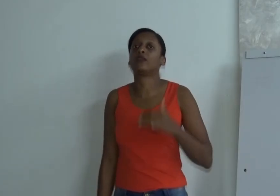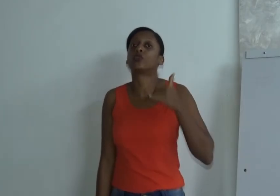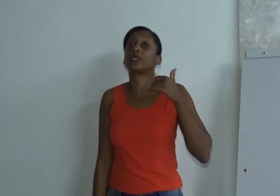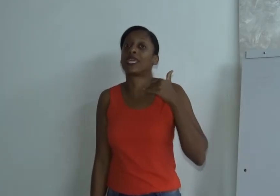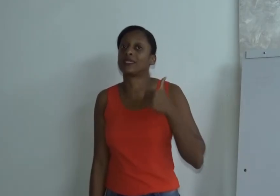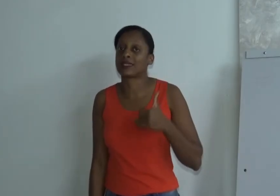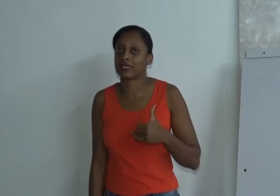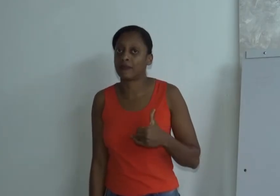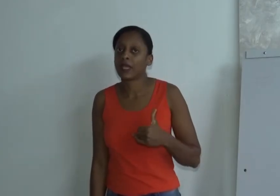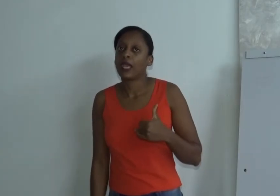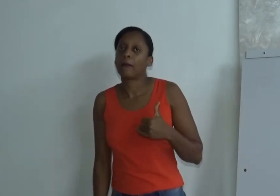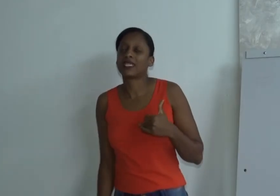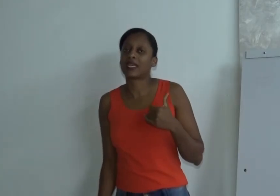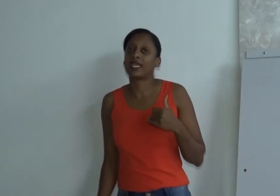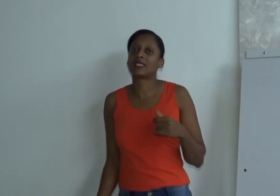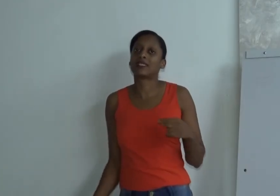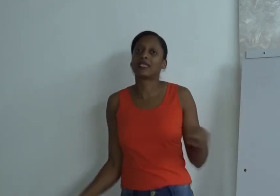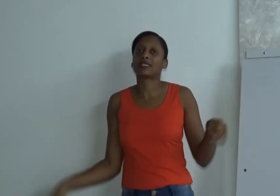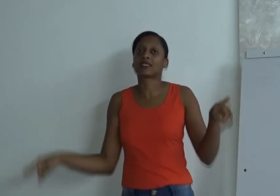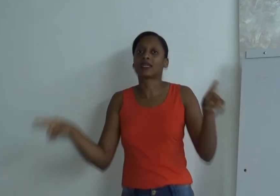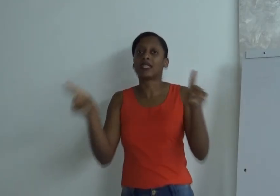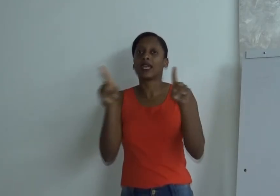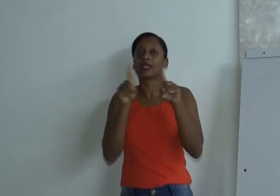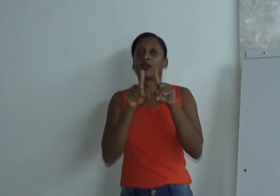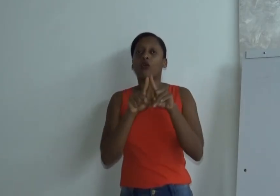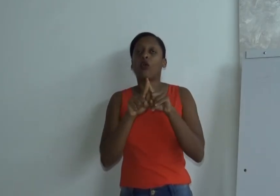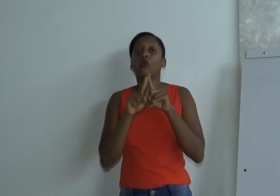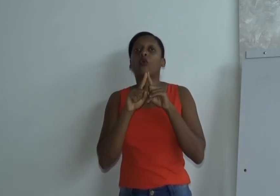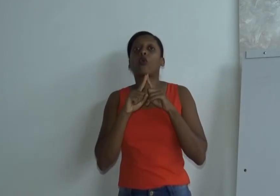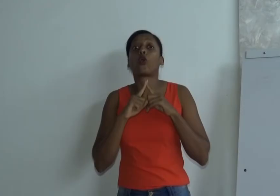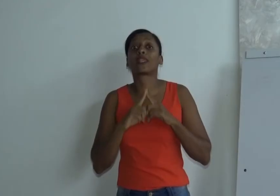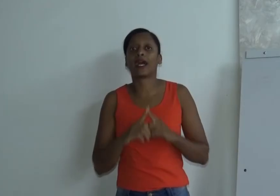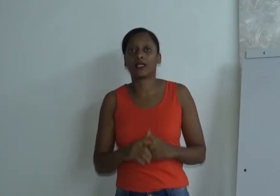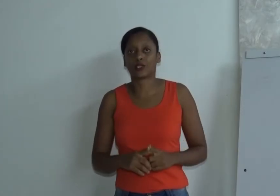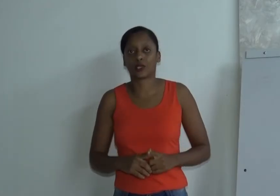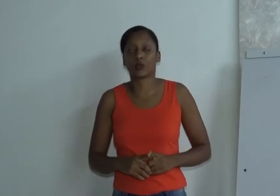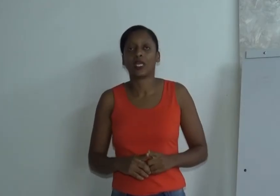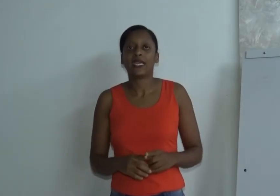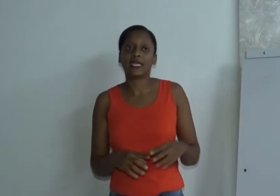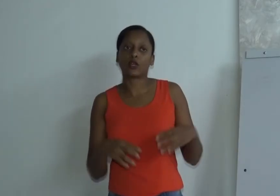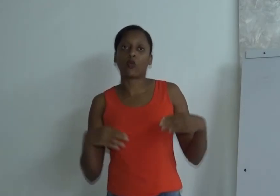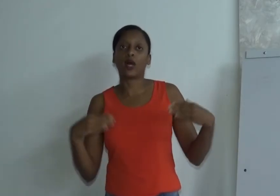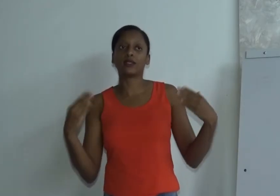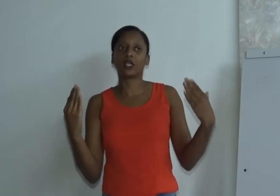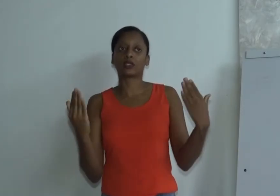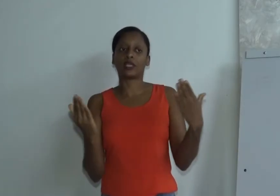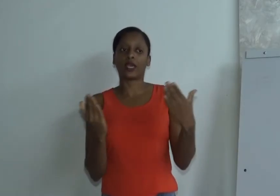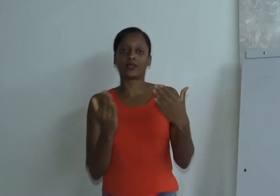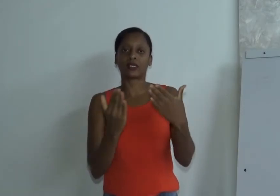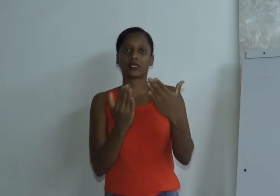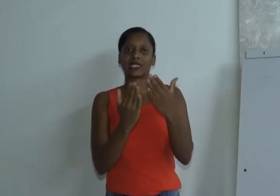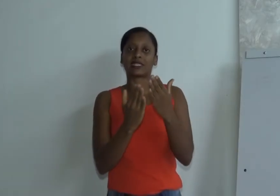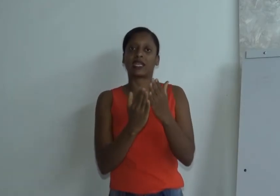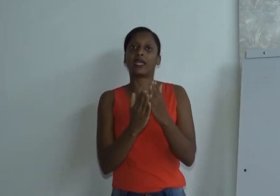quê? Dureza. Mas a resistência está ligada com colágeno. Então, quando eu tenho esses cristais